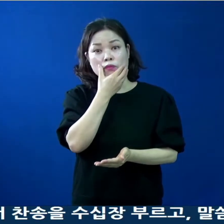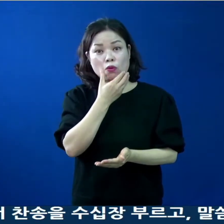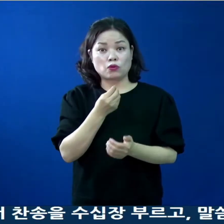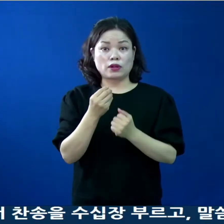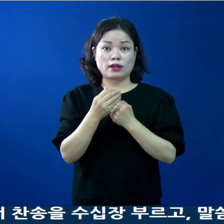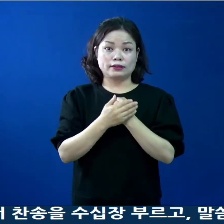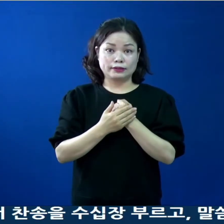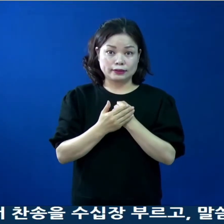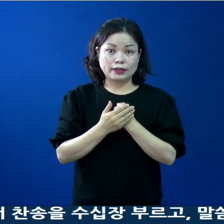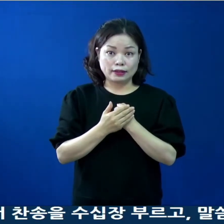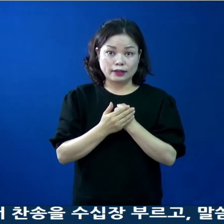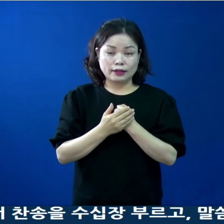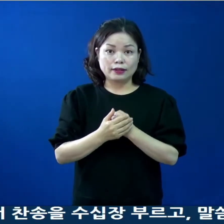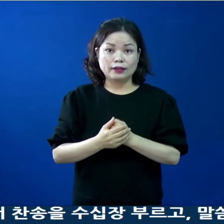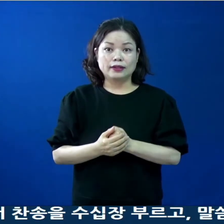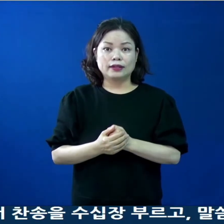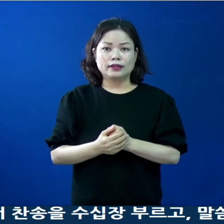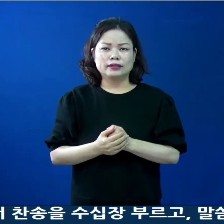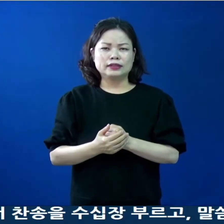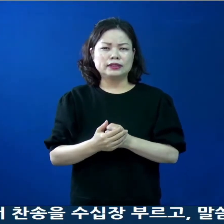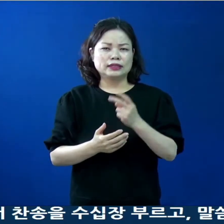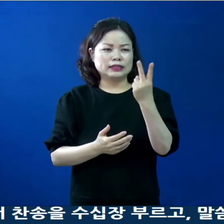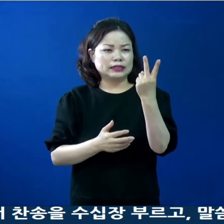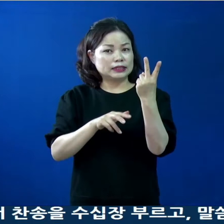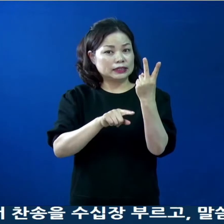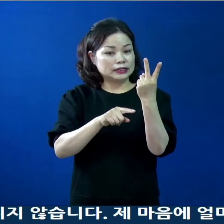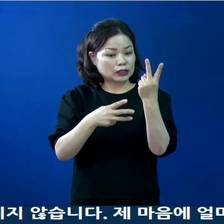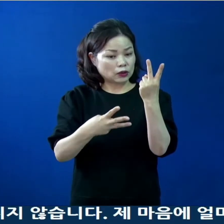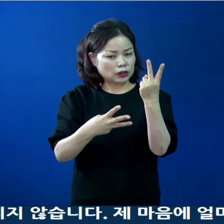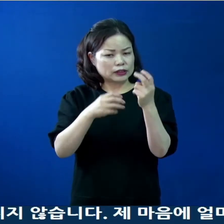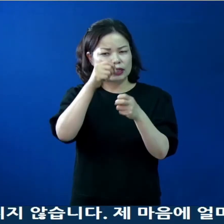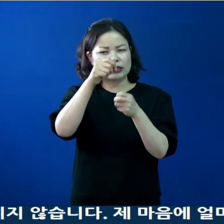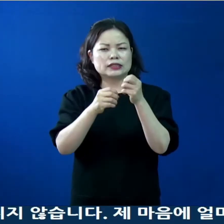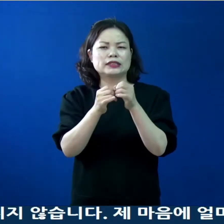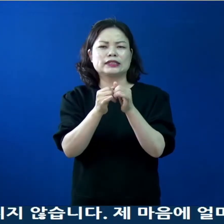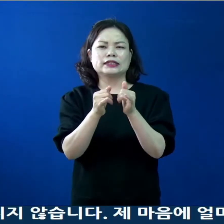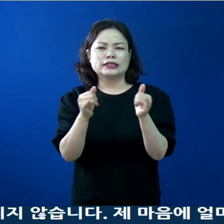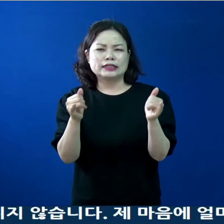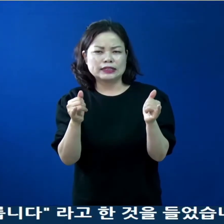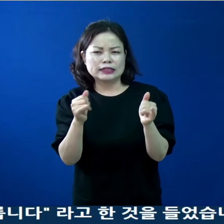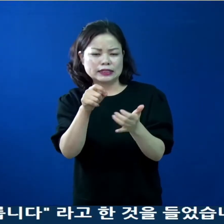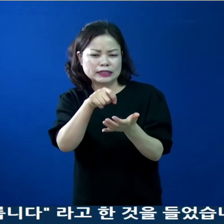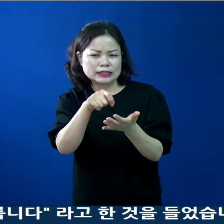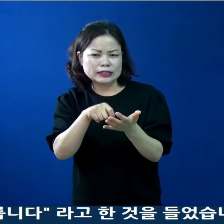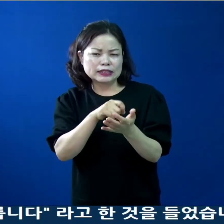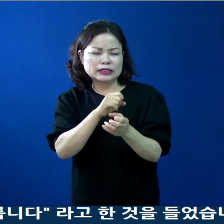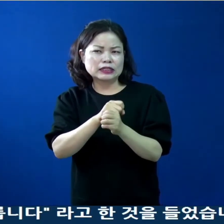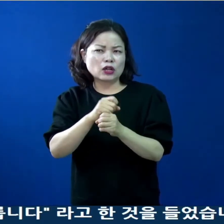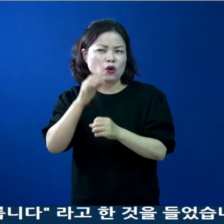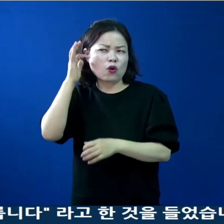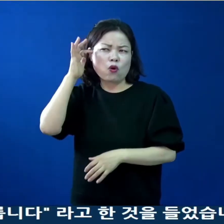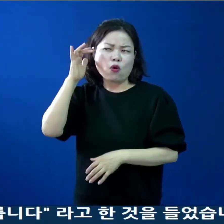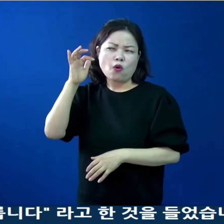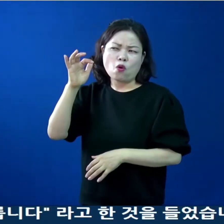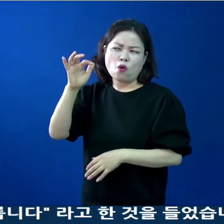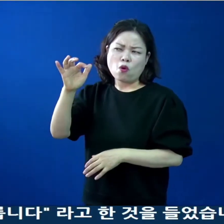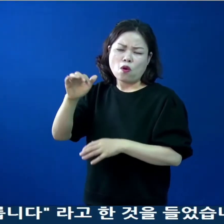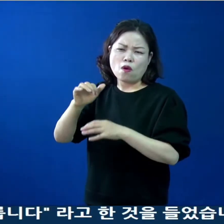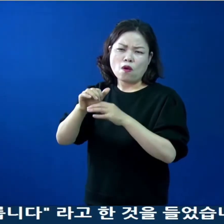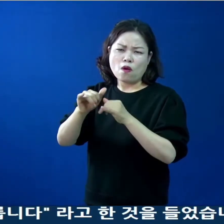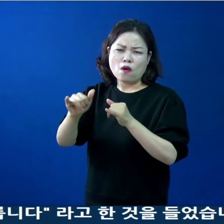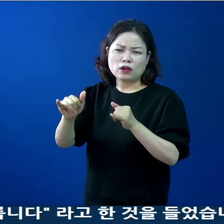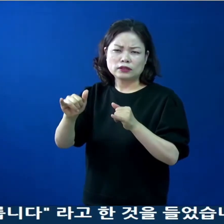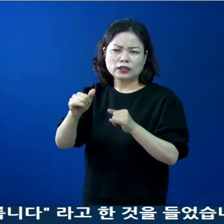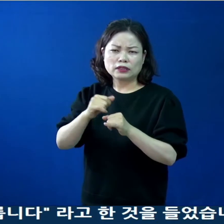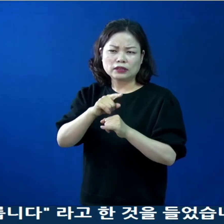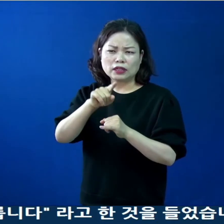은혜입니다. 2절에서 시인은 자신의 영혼이 여호와의 궁정을 사모하여